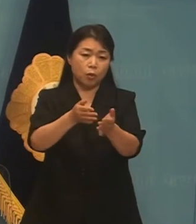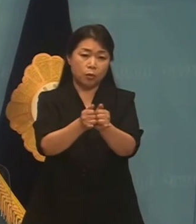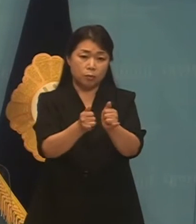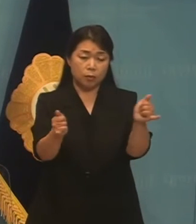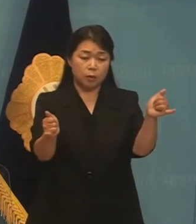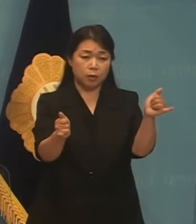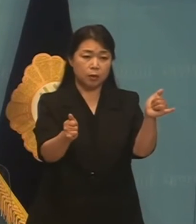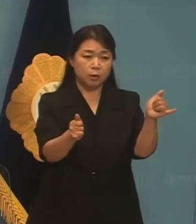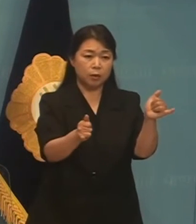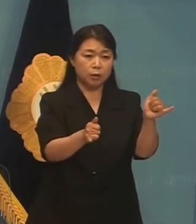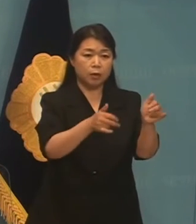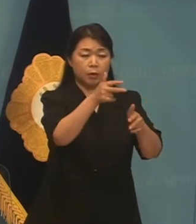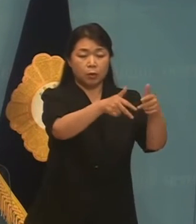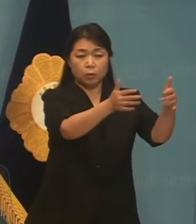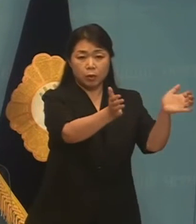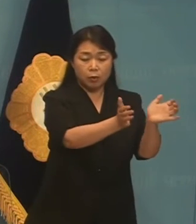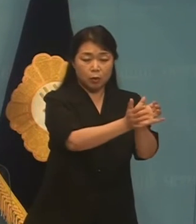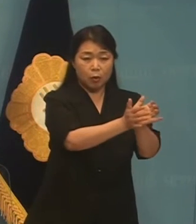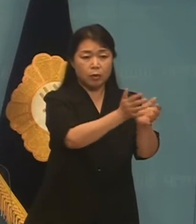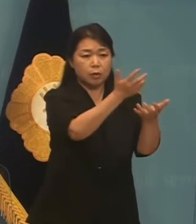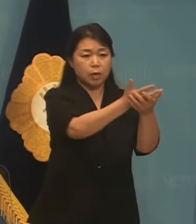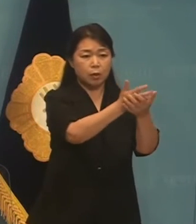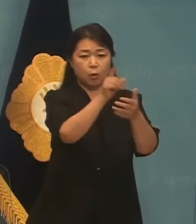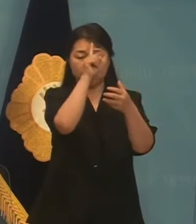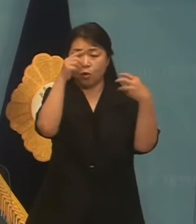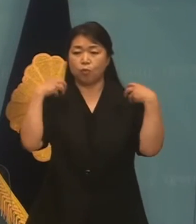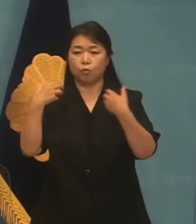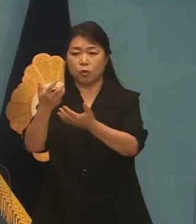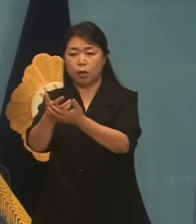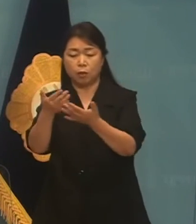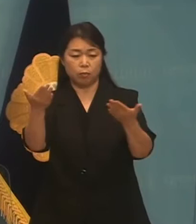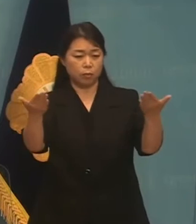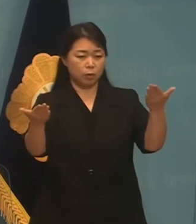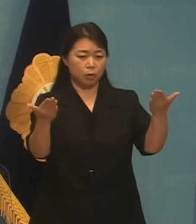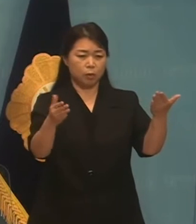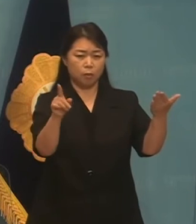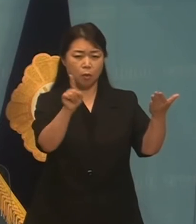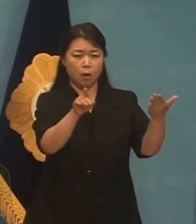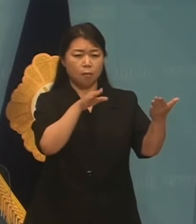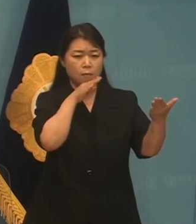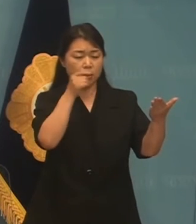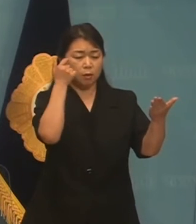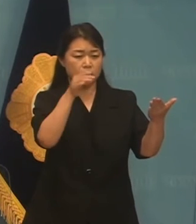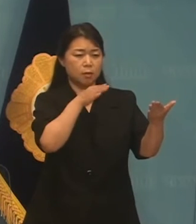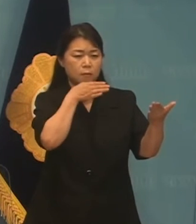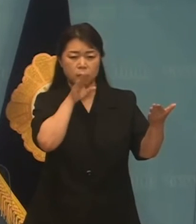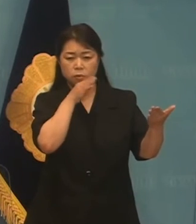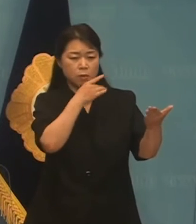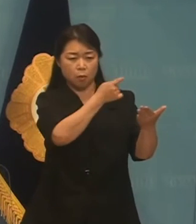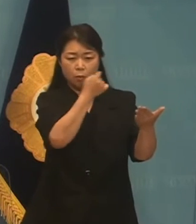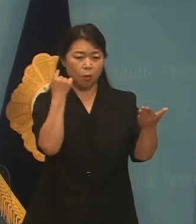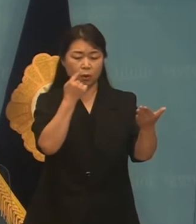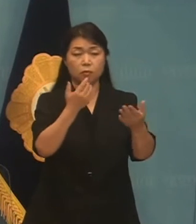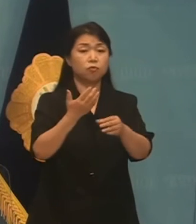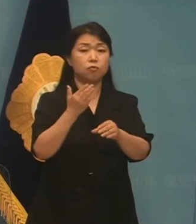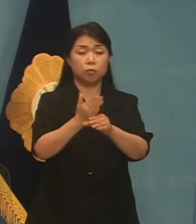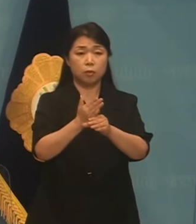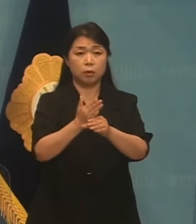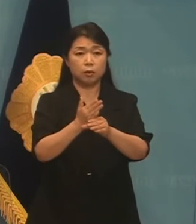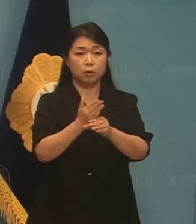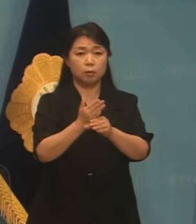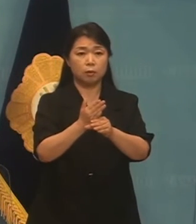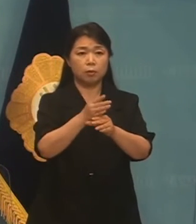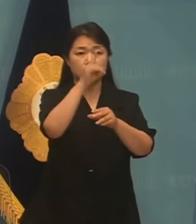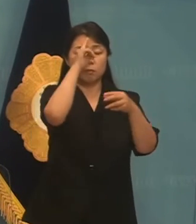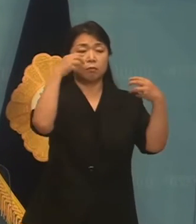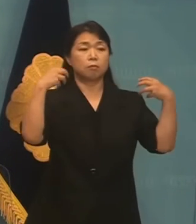자료와 정부 자료를 놓고 무엇이 맞는지 2년째 팩트체크를 하고 있습니다.